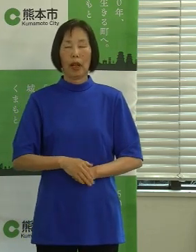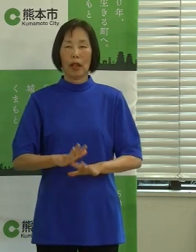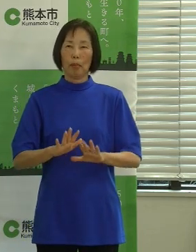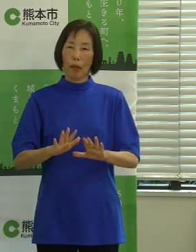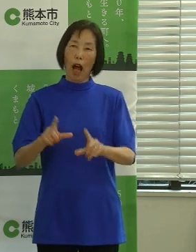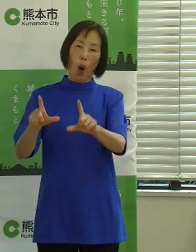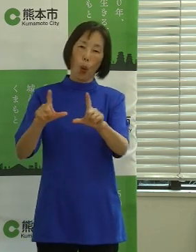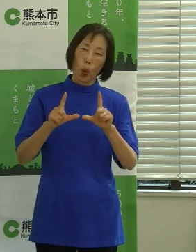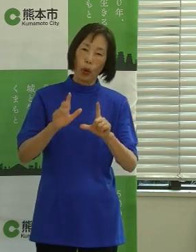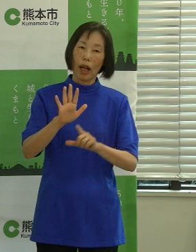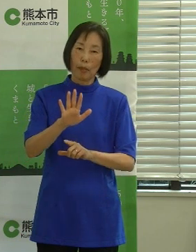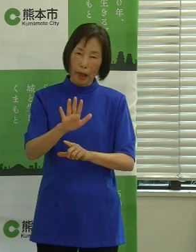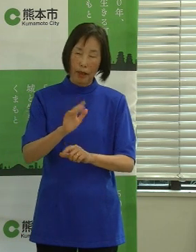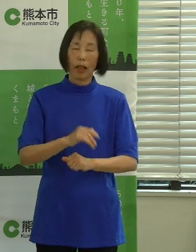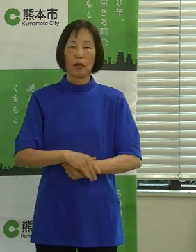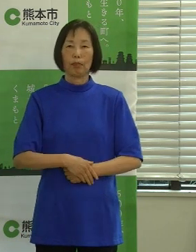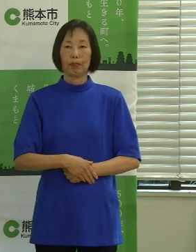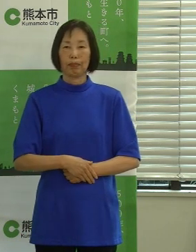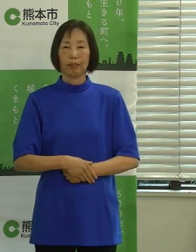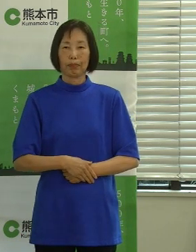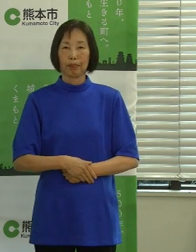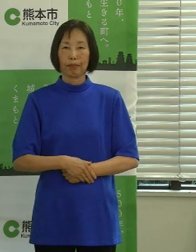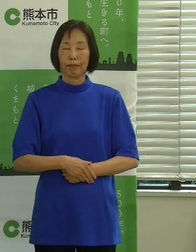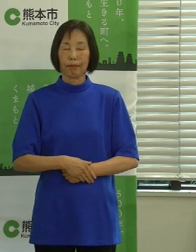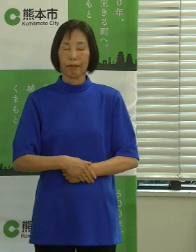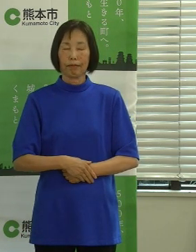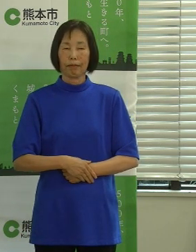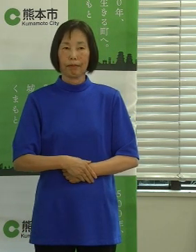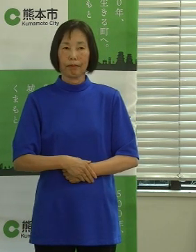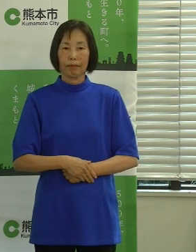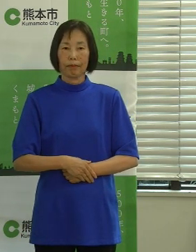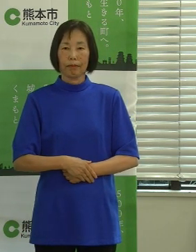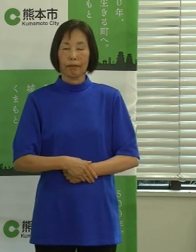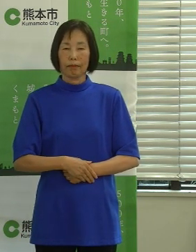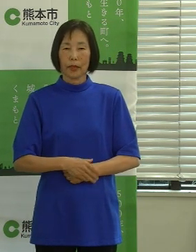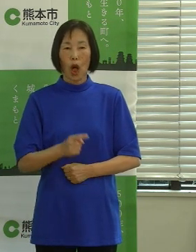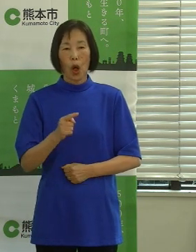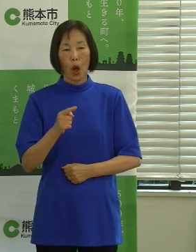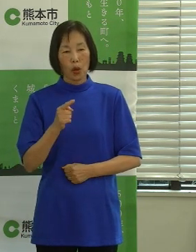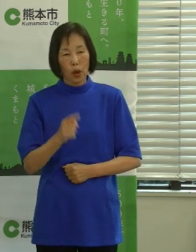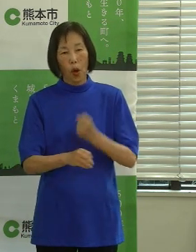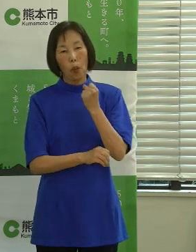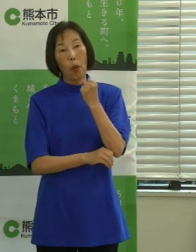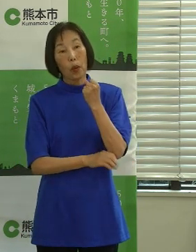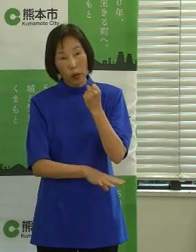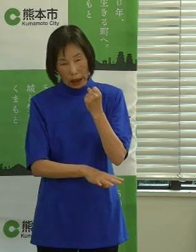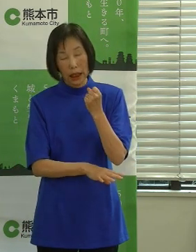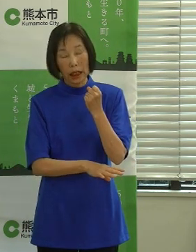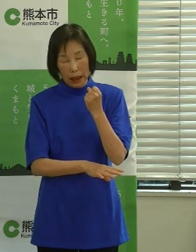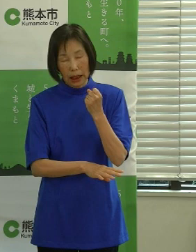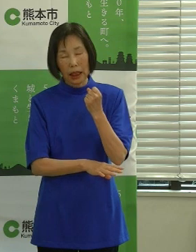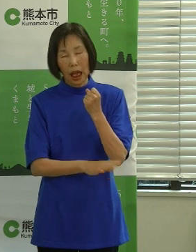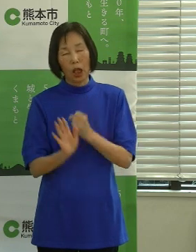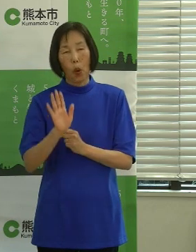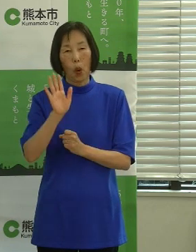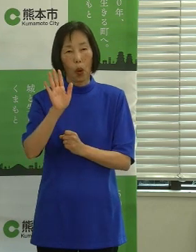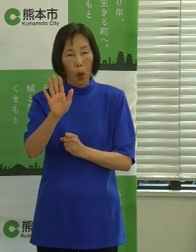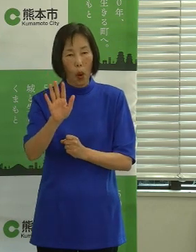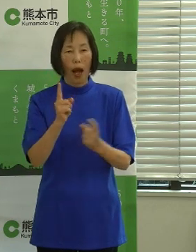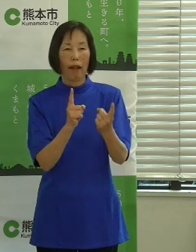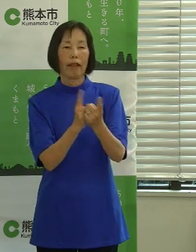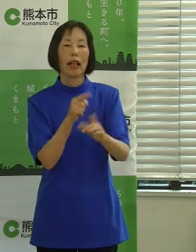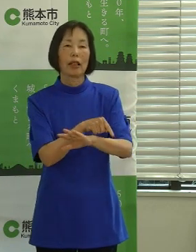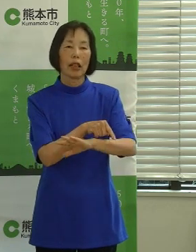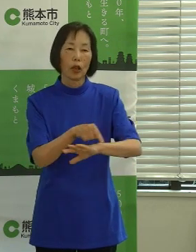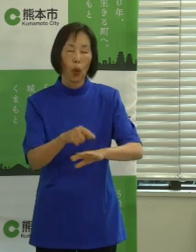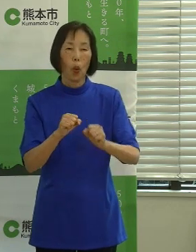今回ございました。ですので、それをまた踏まえながらですね、今後対策を